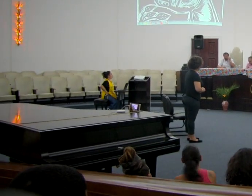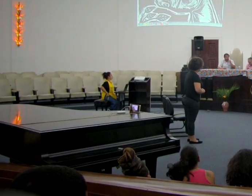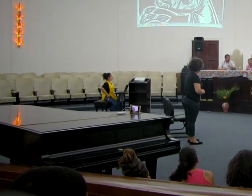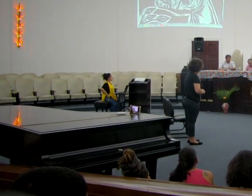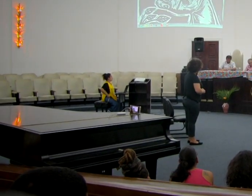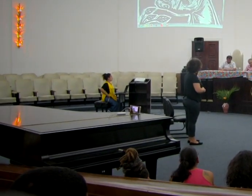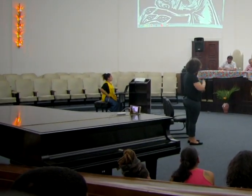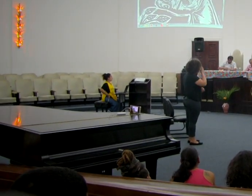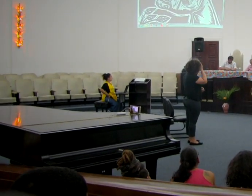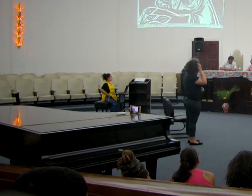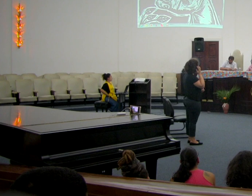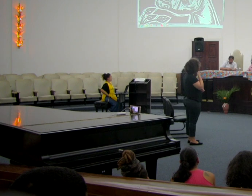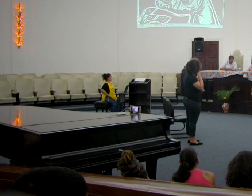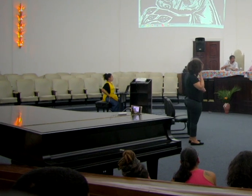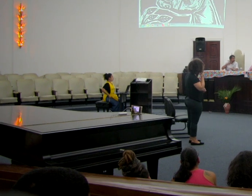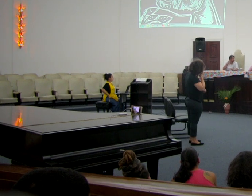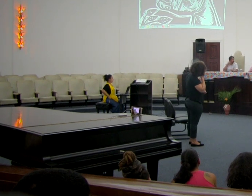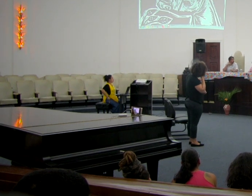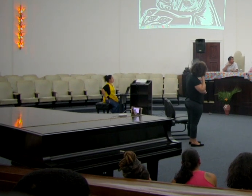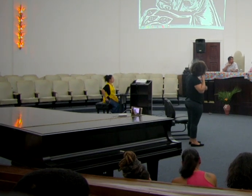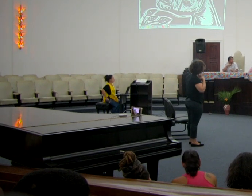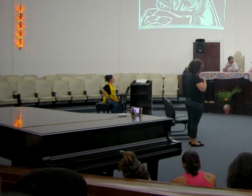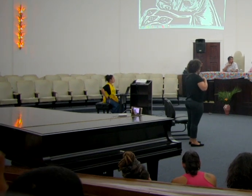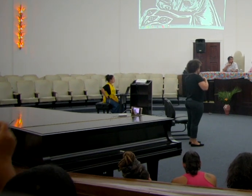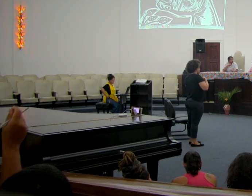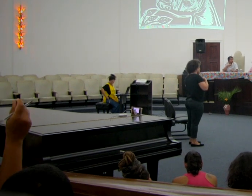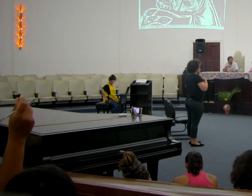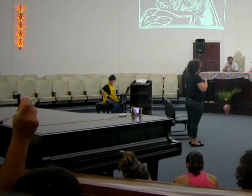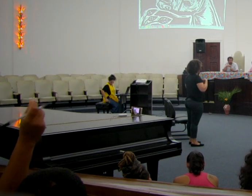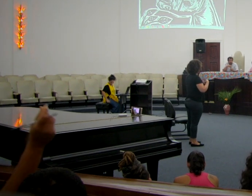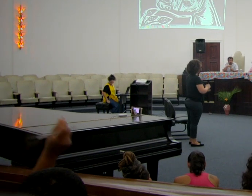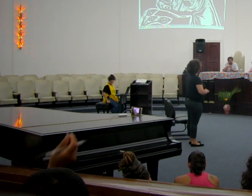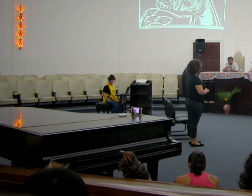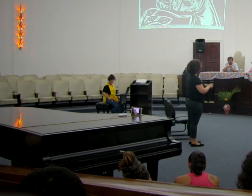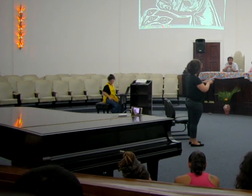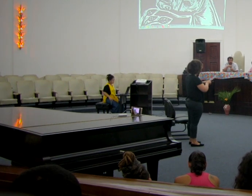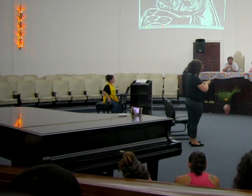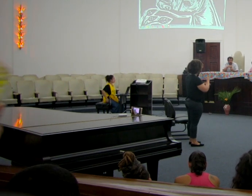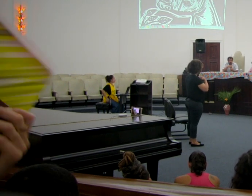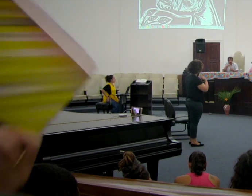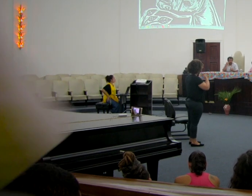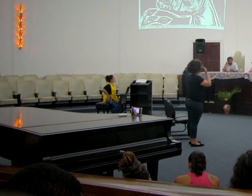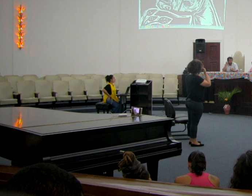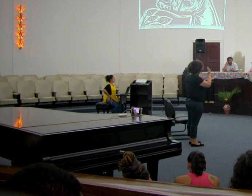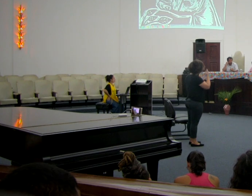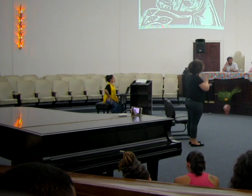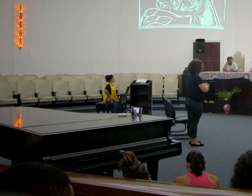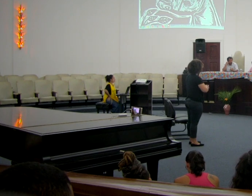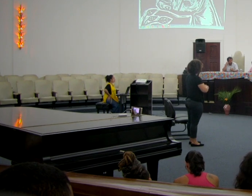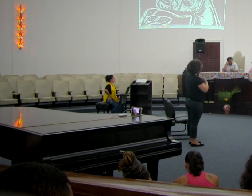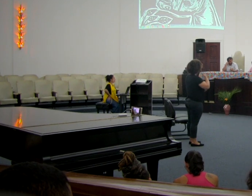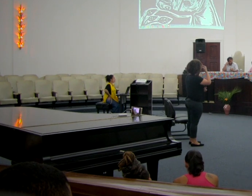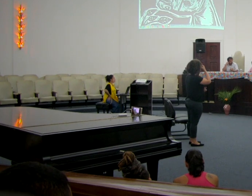É isso, né? Eu só queria também ser breve e dizer que eu tenho pensado muito que em tempos